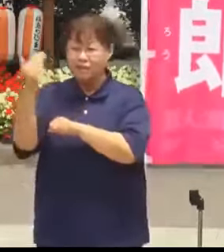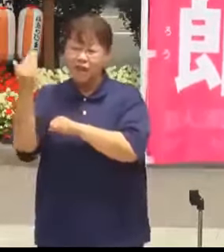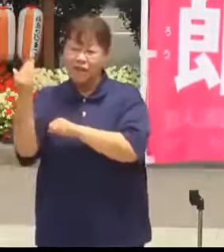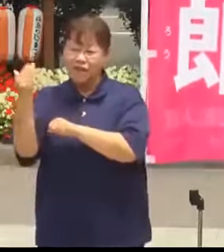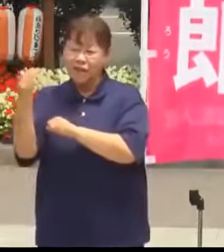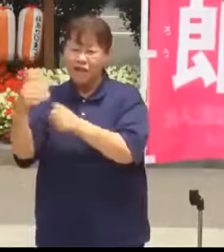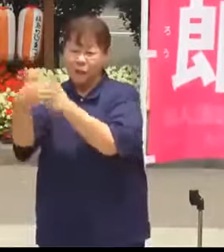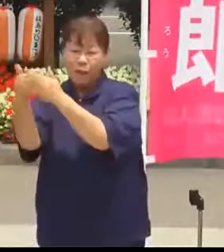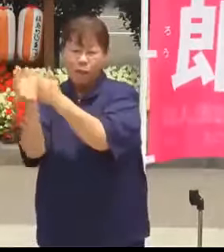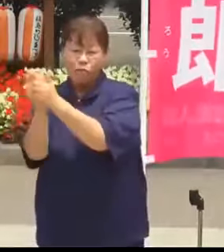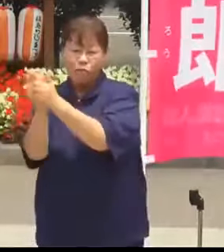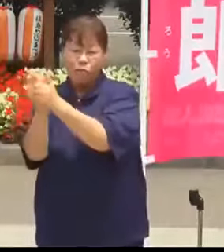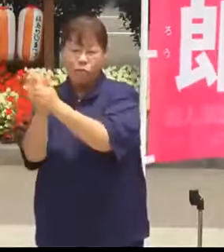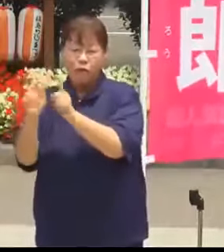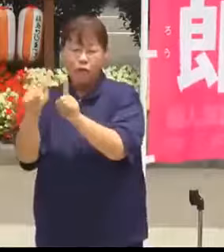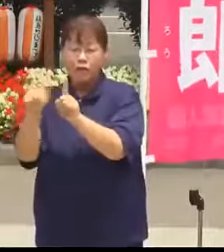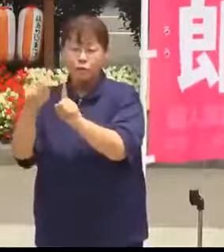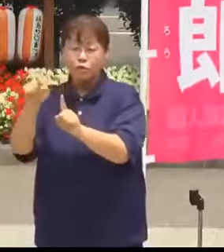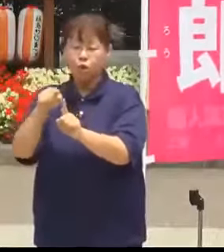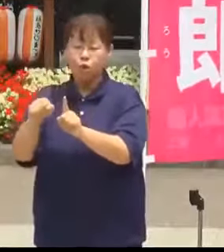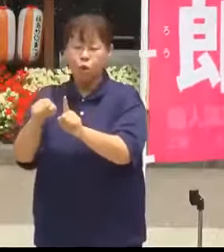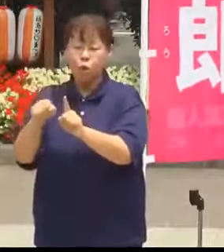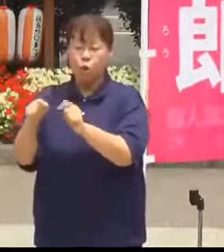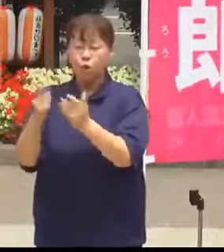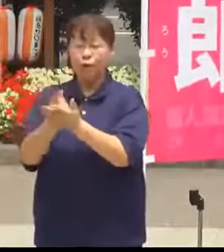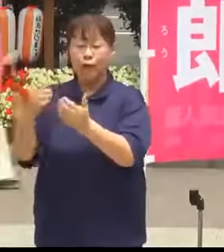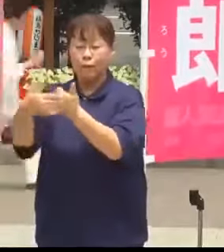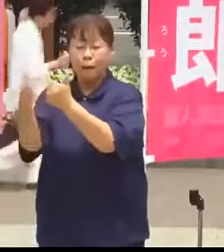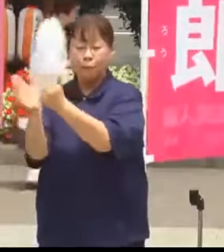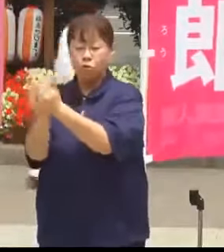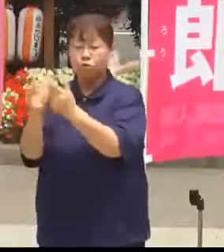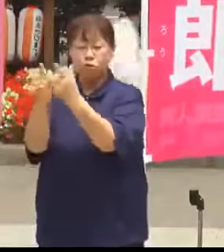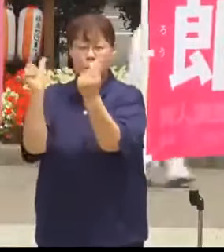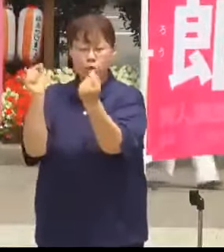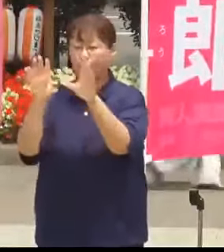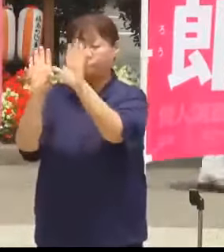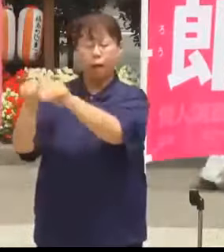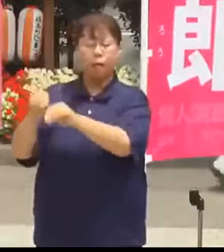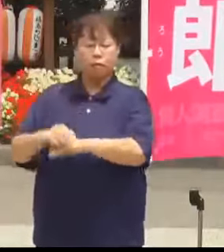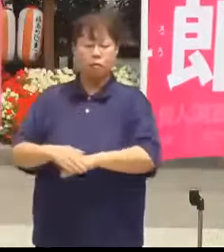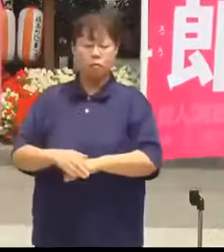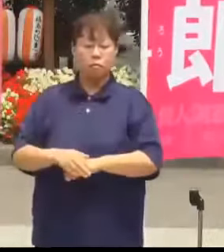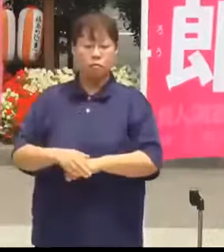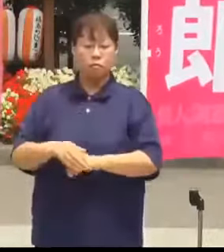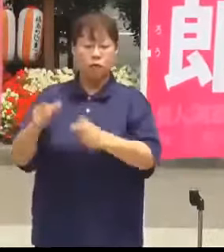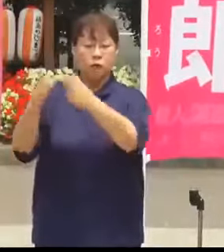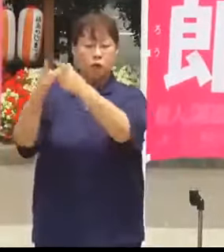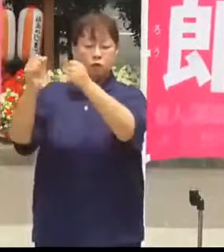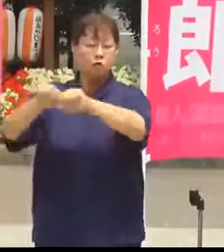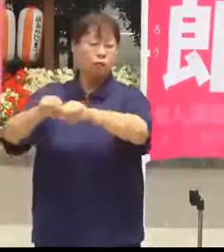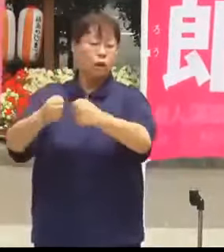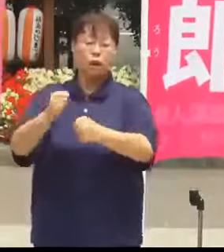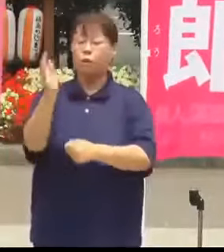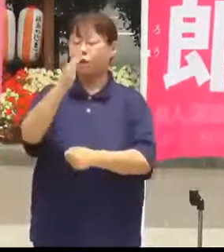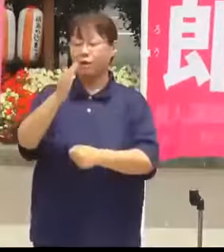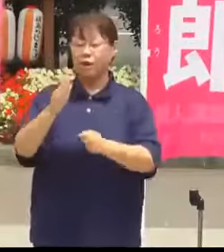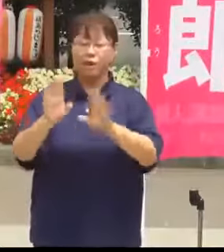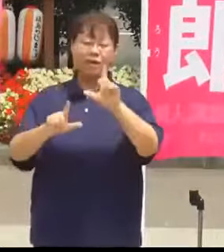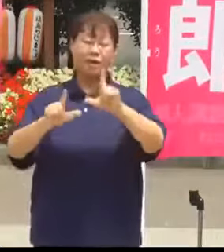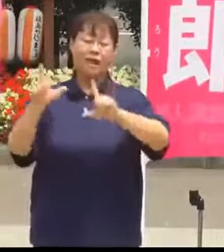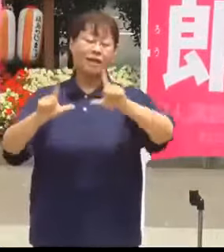一部の人間だけに忖度させるような世の中が続けば国が壊れますよ薬には壊れない形だけ残る